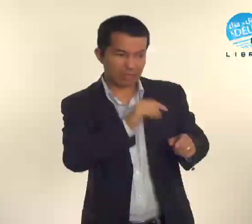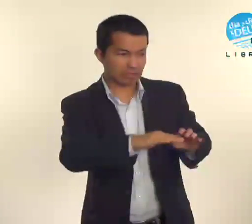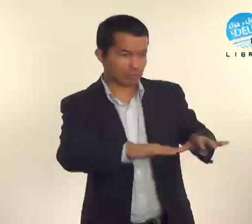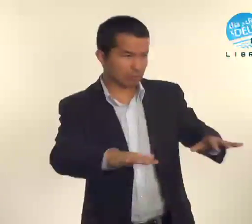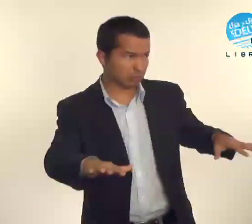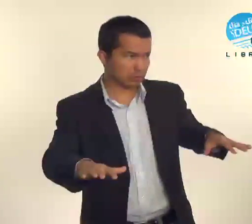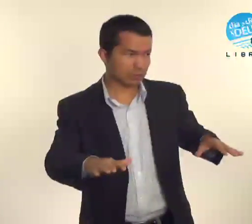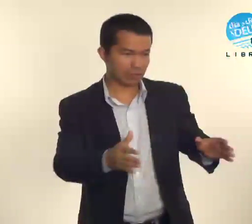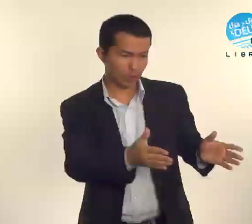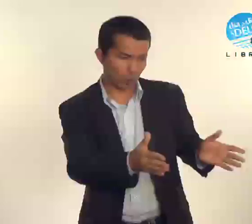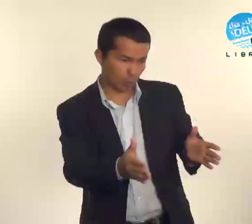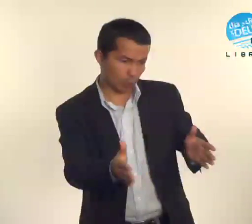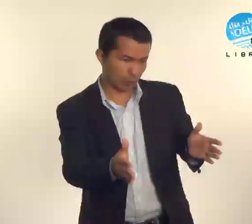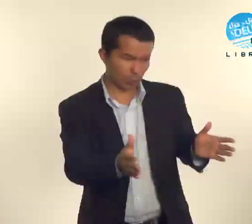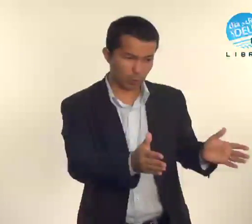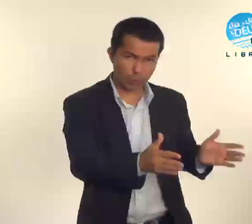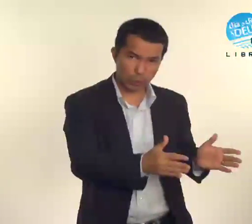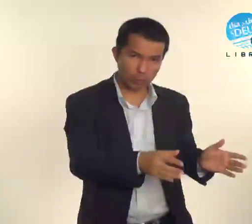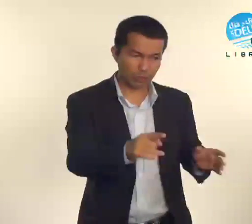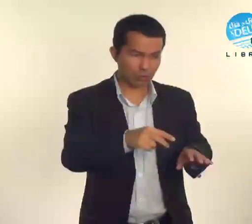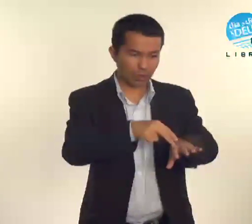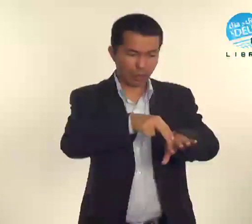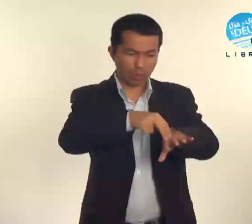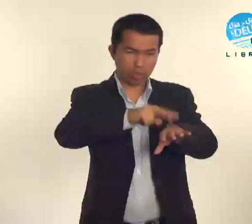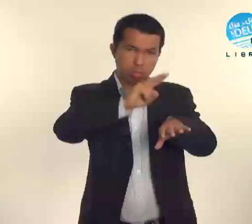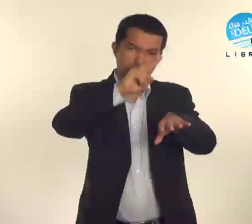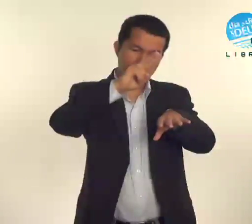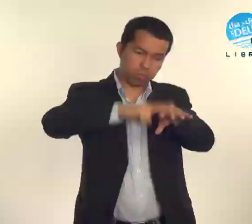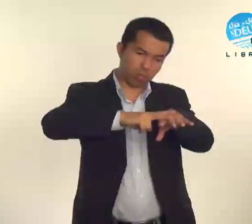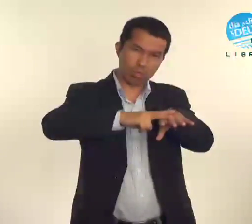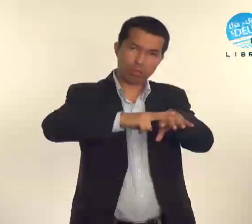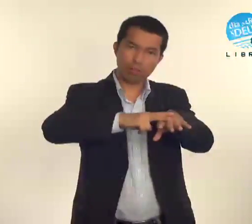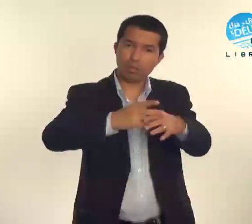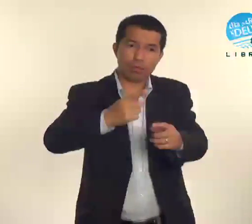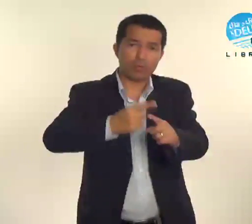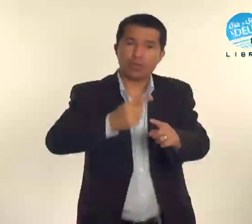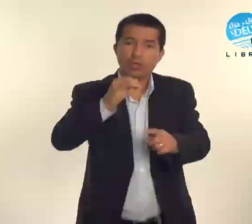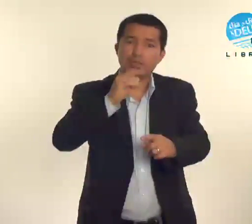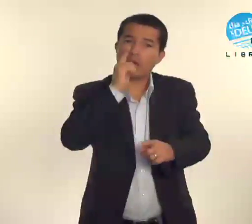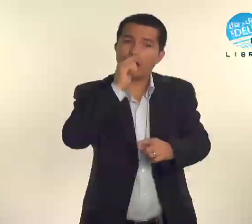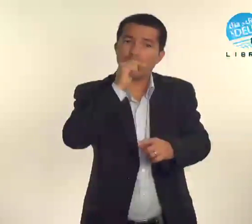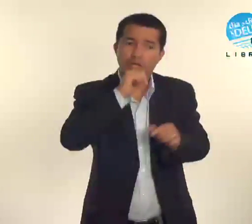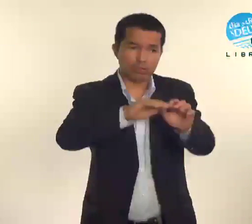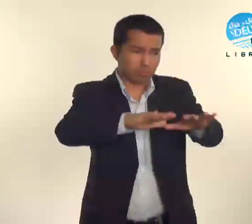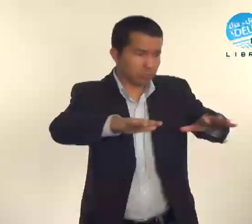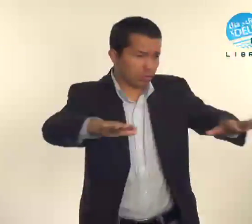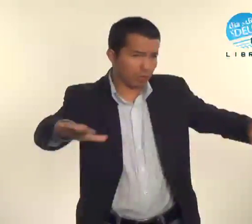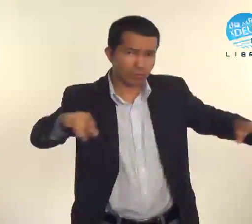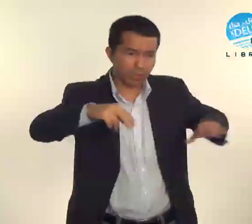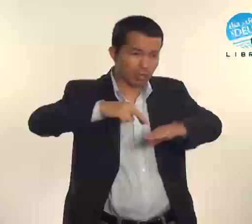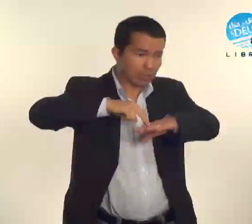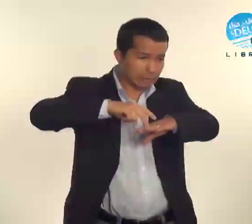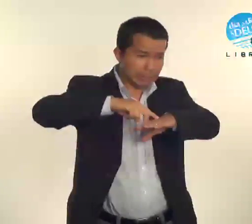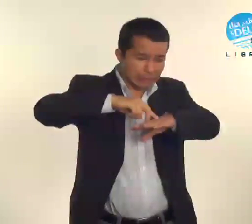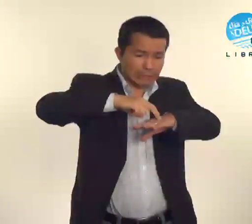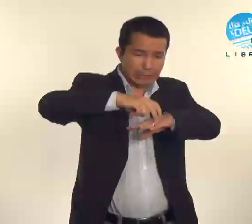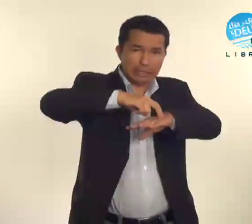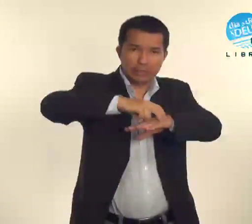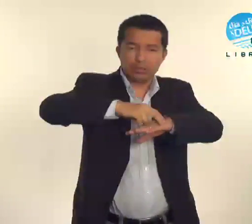molhado. Vai um pouquinho mais para a direita, vai um pouquinho mais para a esquerda. Porque se você continuar transitando exatamente naquele